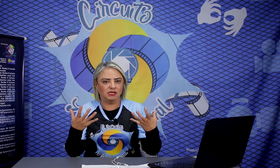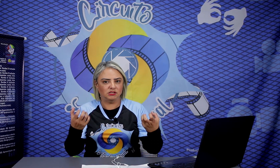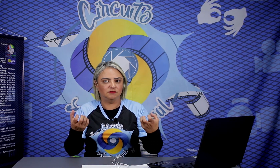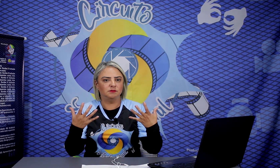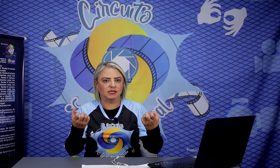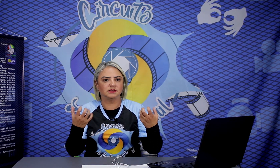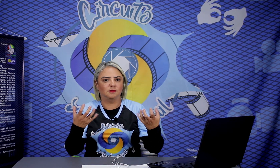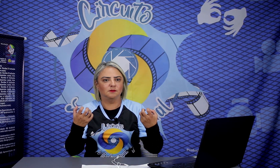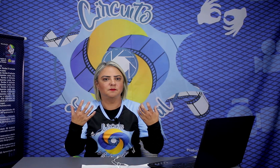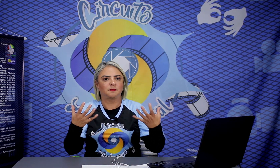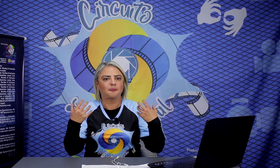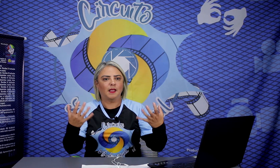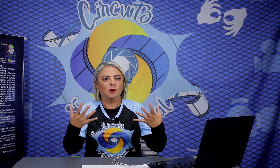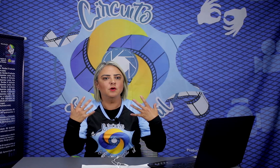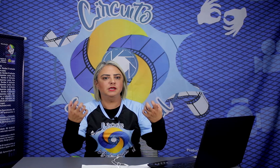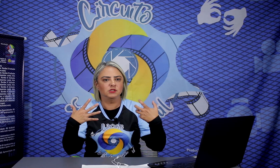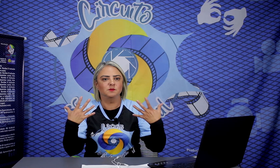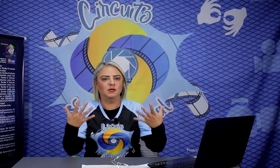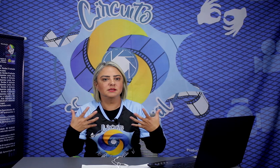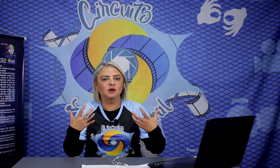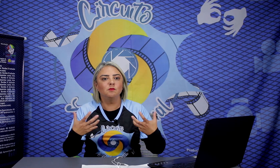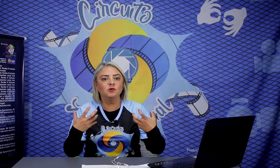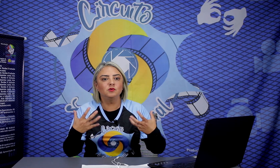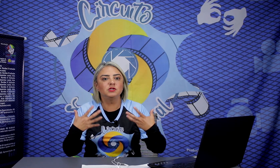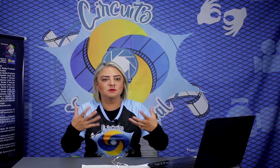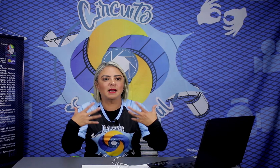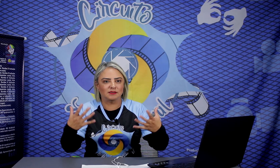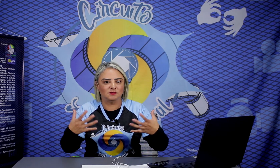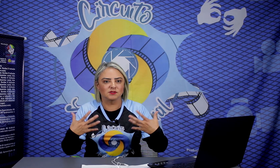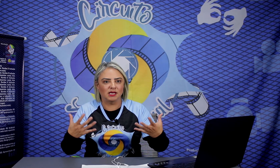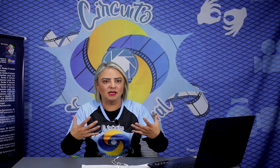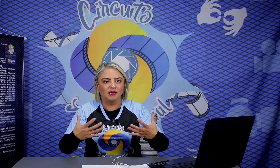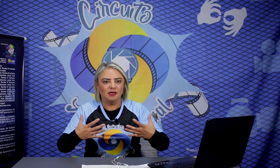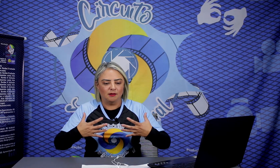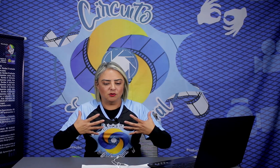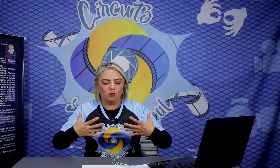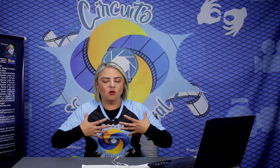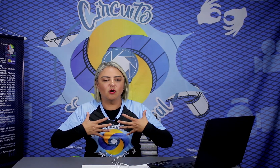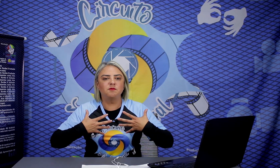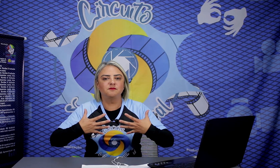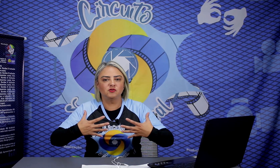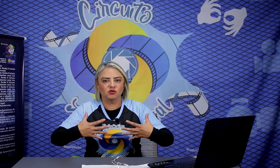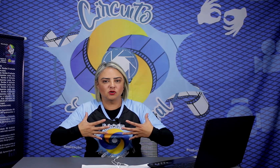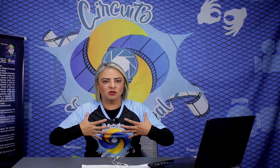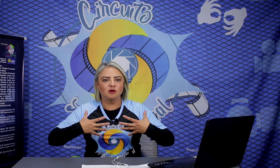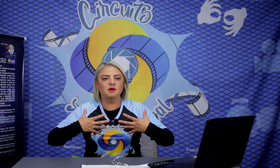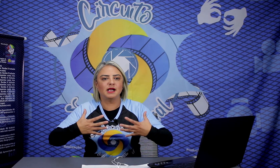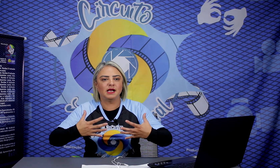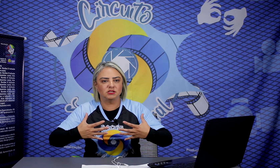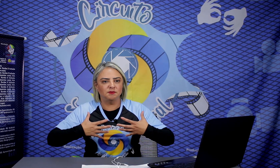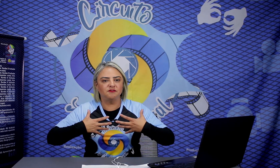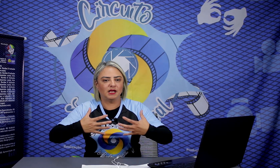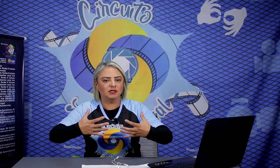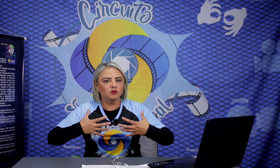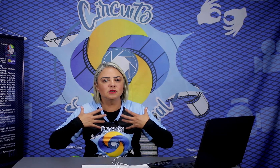a vibração, o ritmo, eles são muito ritmados, né? Porque o corpo funciona como uma caixa amplificadora, então